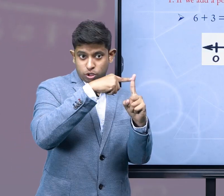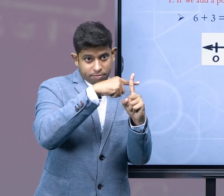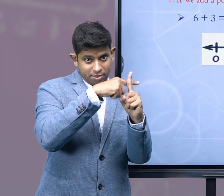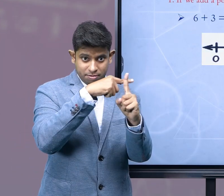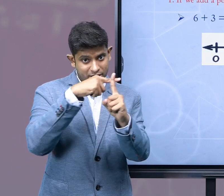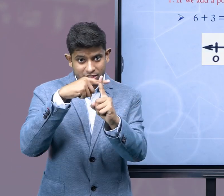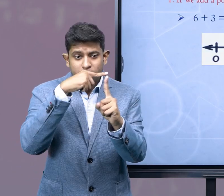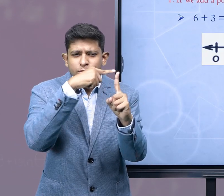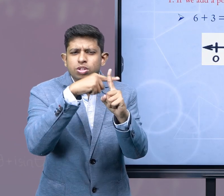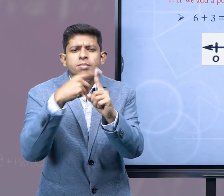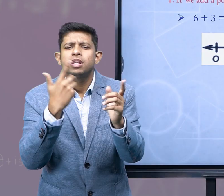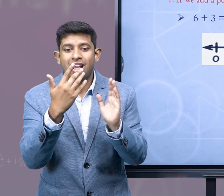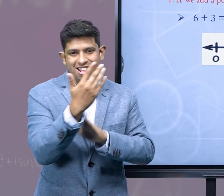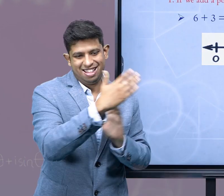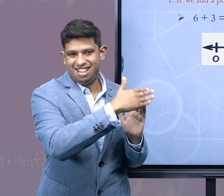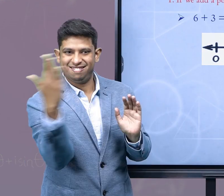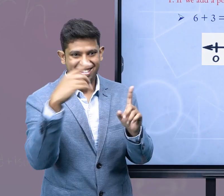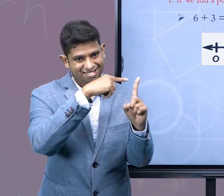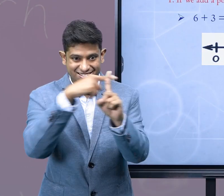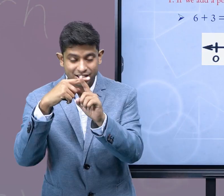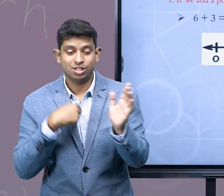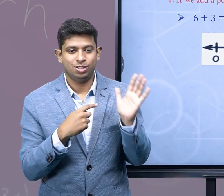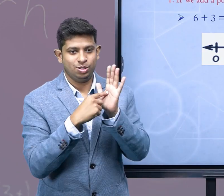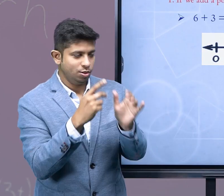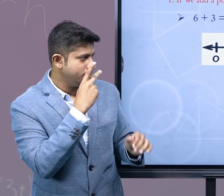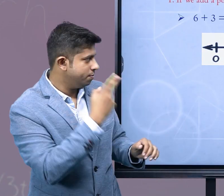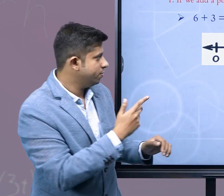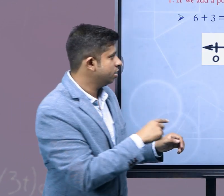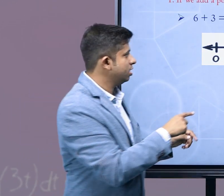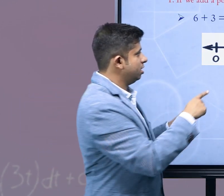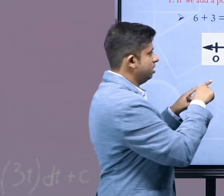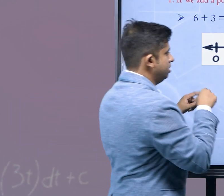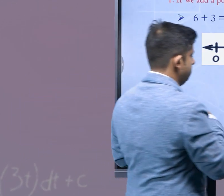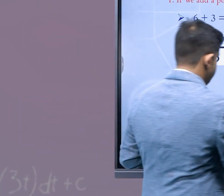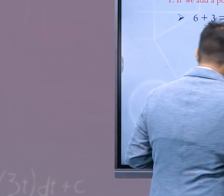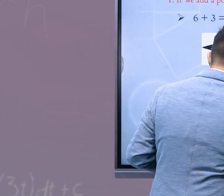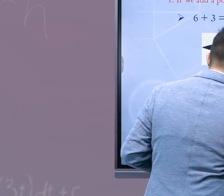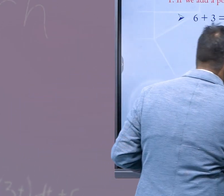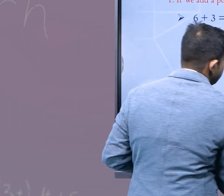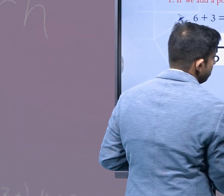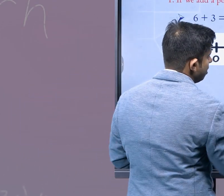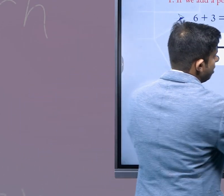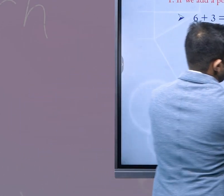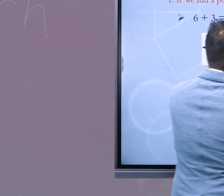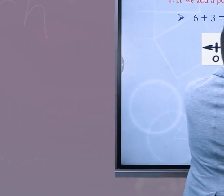हैं तो हम दाईं ओर बढ़ते हैं। उदाहरण के लिए 6 + 3 = 9।